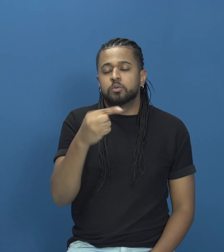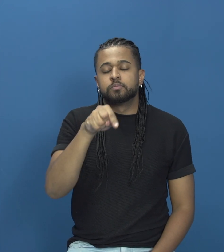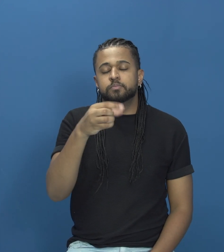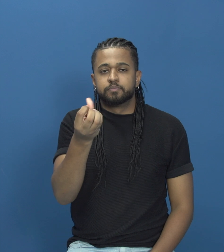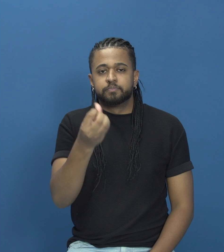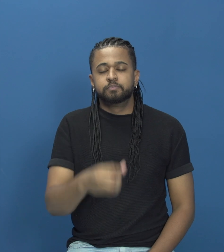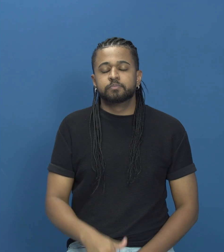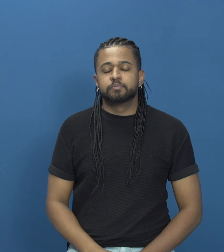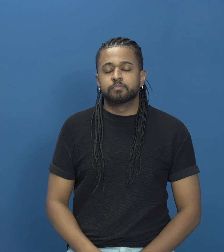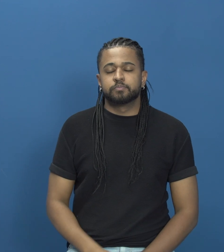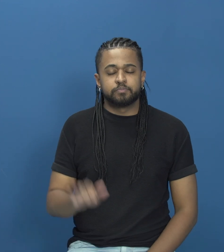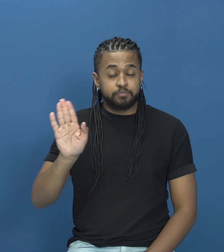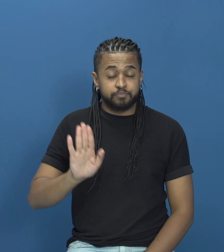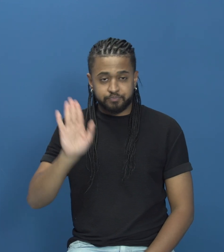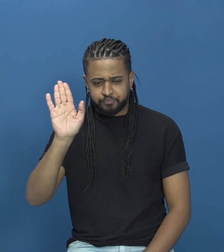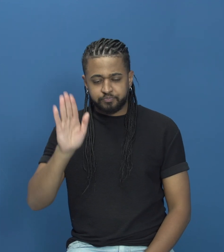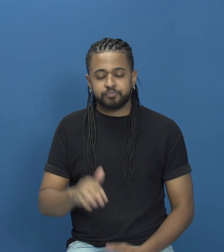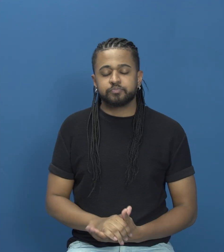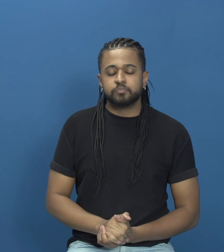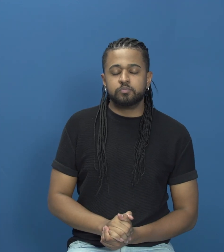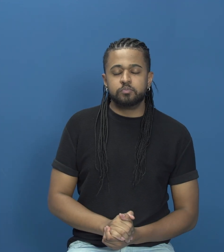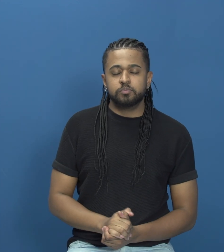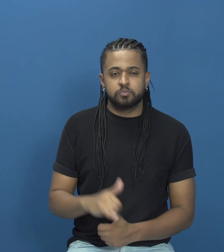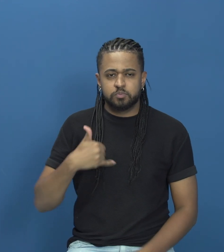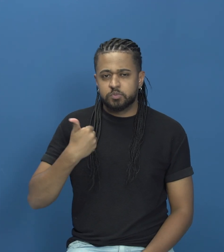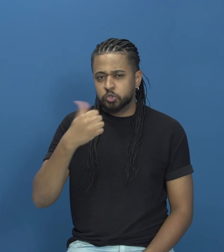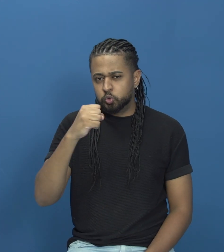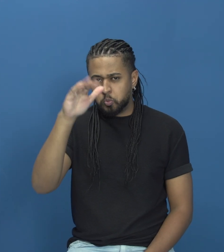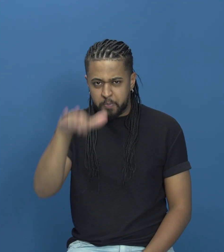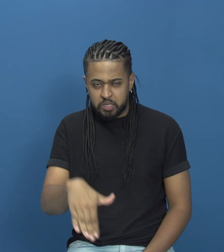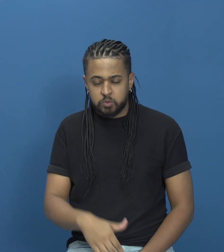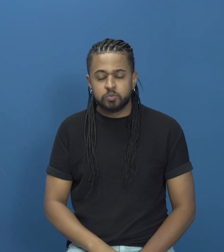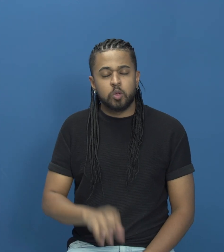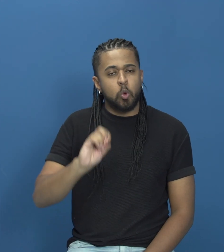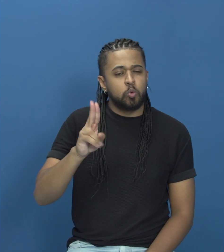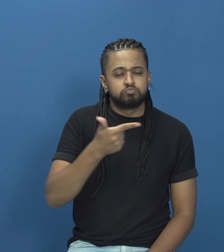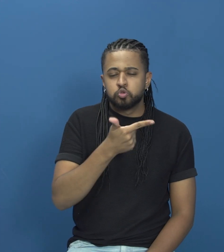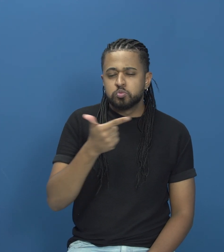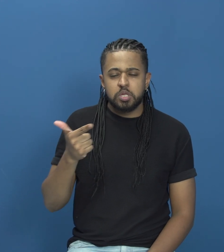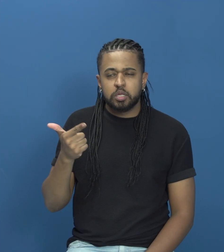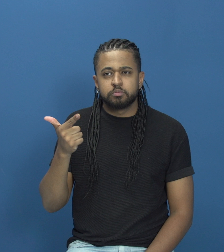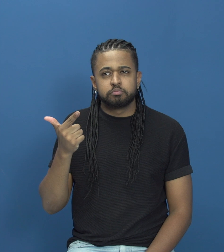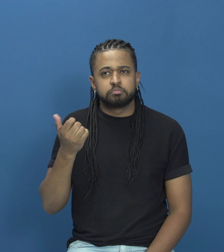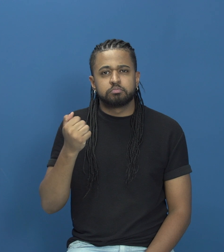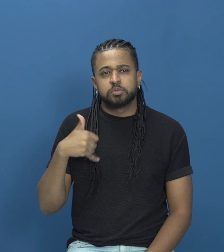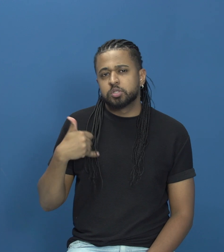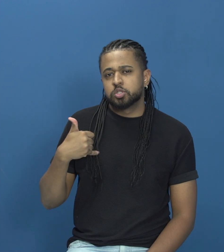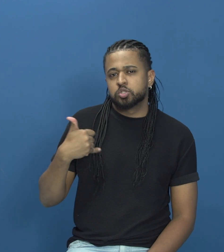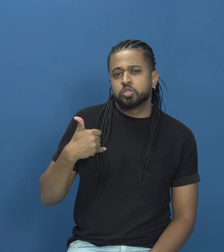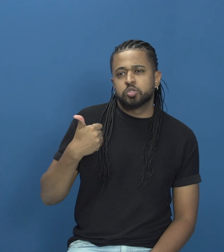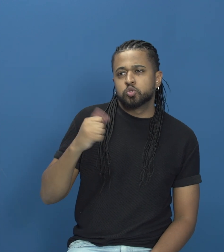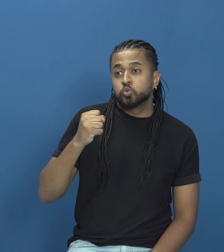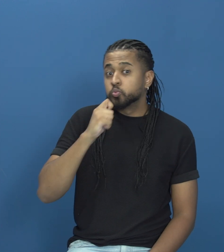9.1.6. O candidato ou a candidata menor de 18 anos ou que não tenha alcançado a maioridade